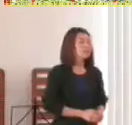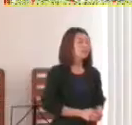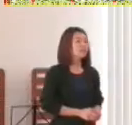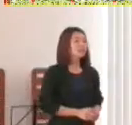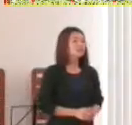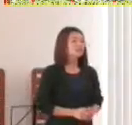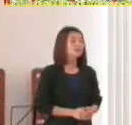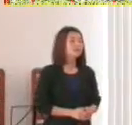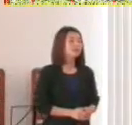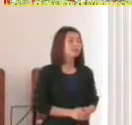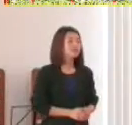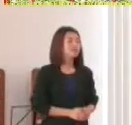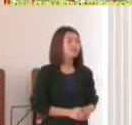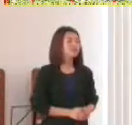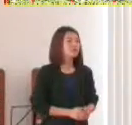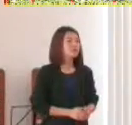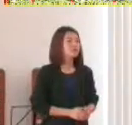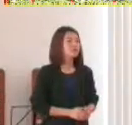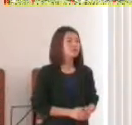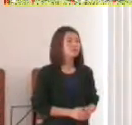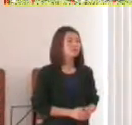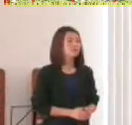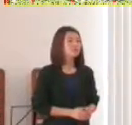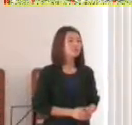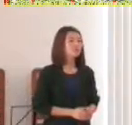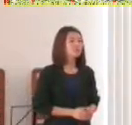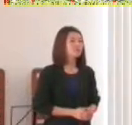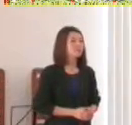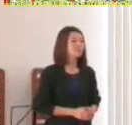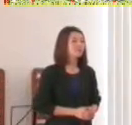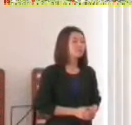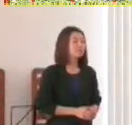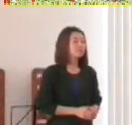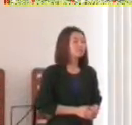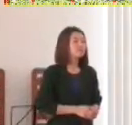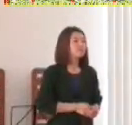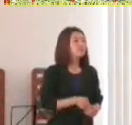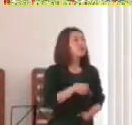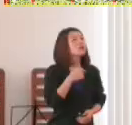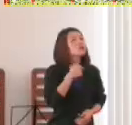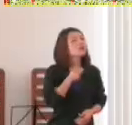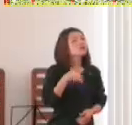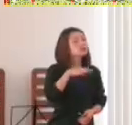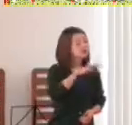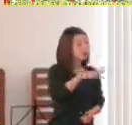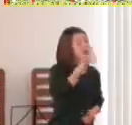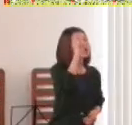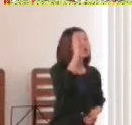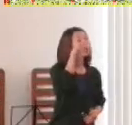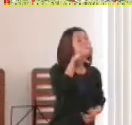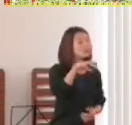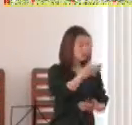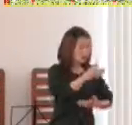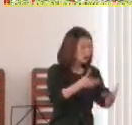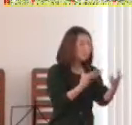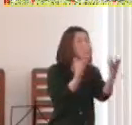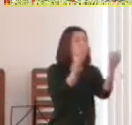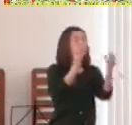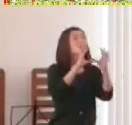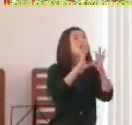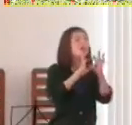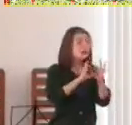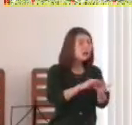ってくださったので、もう私たちは神様のところに行っても裁かれないんだ。どんなに大